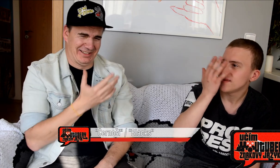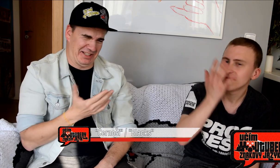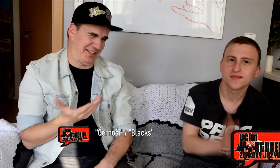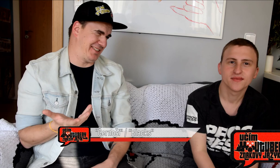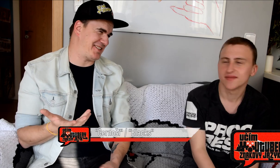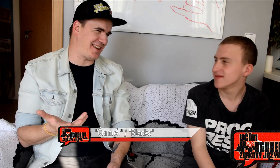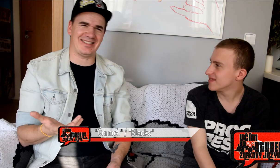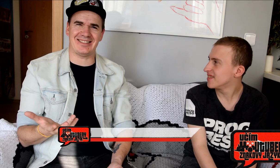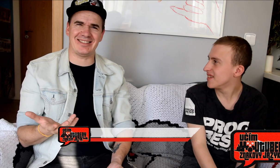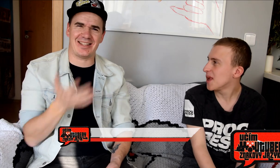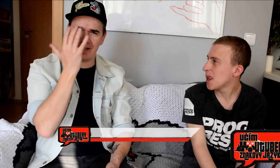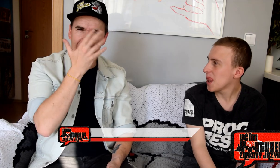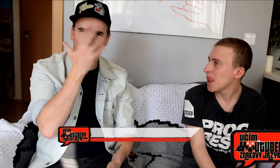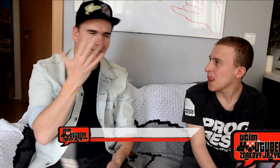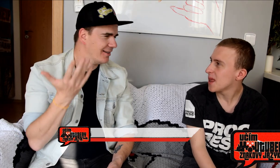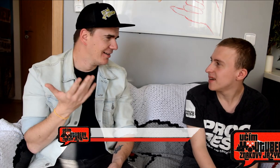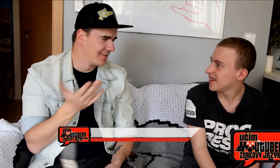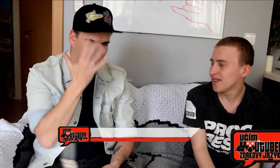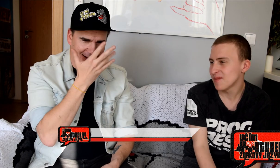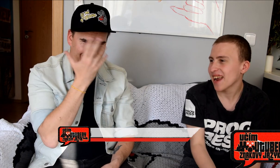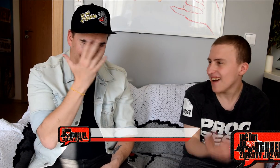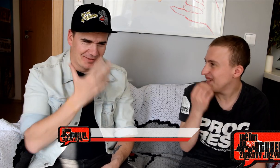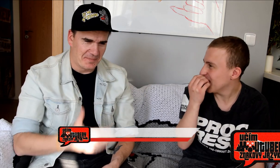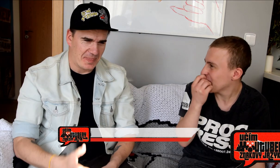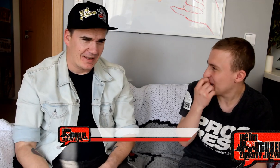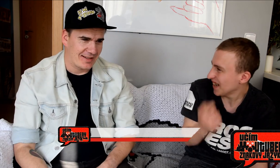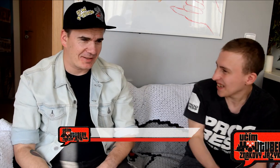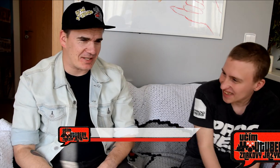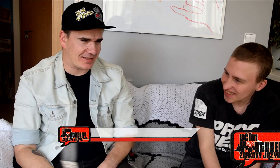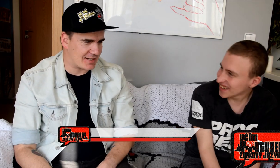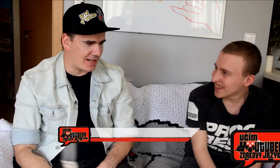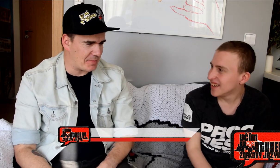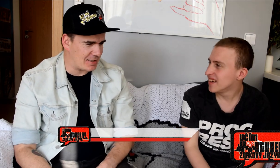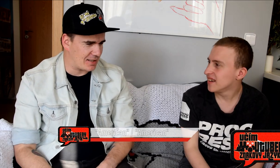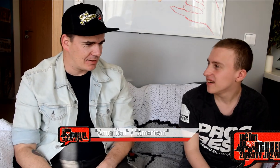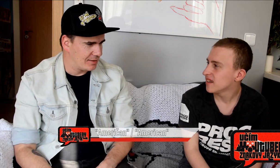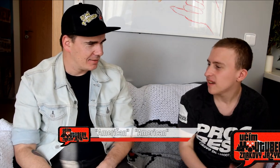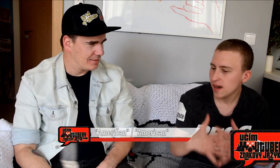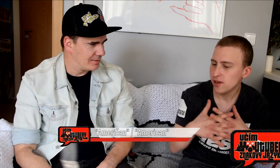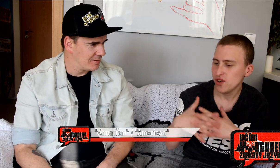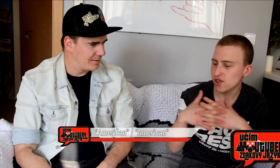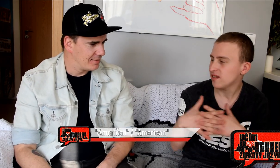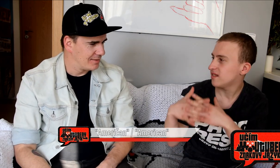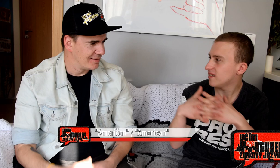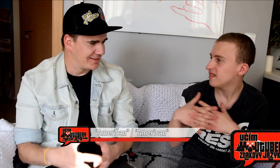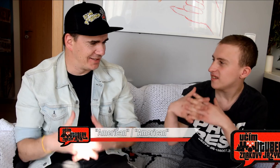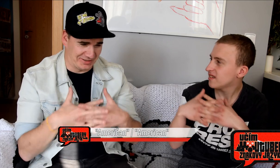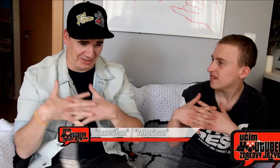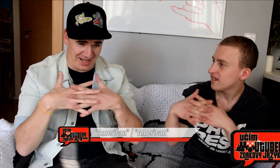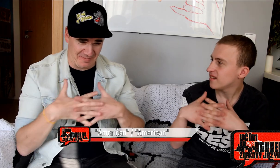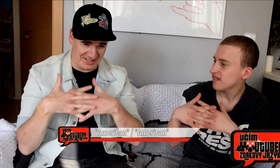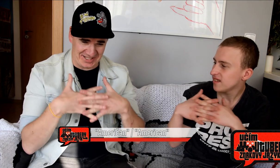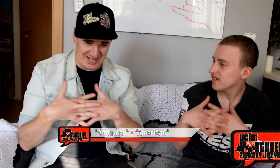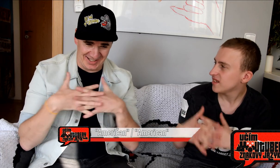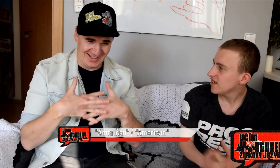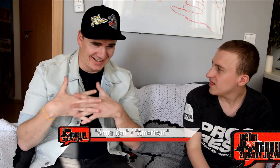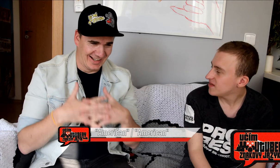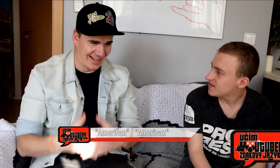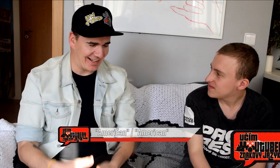Černoši. To je strašně rasistický. Takhle. No právě. Dobře, jak se řekne Američan? Američan. Tohle je Američan? Jo. A jak se